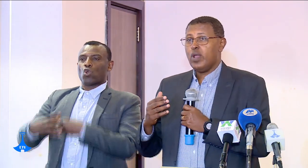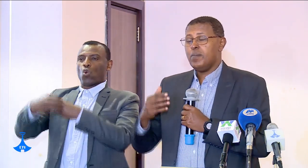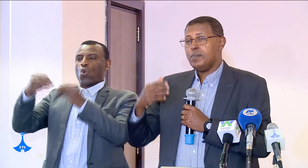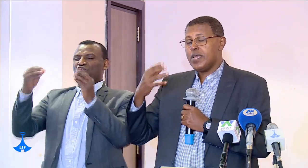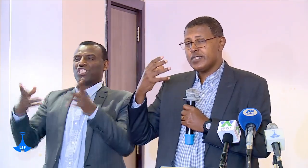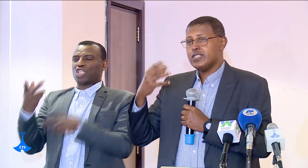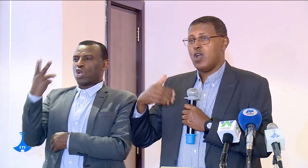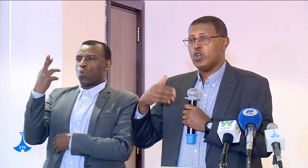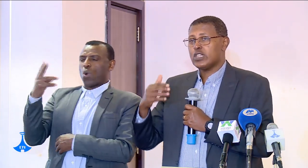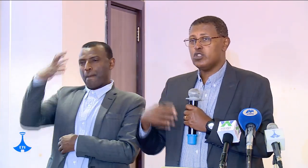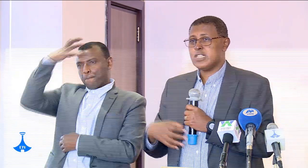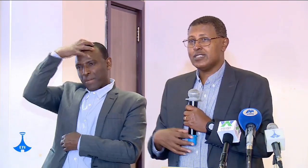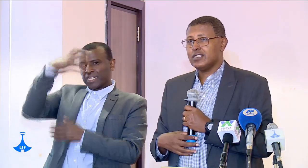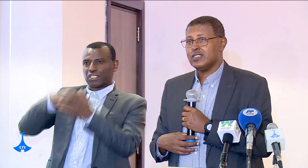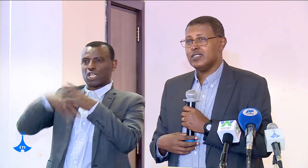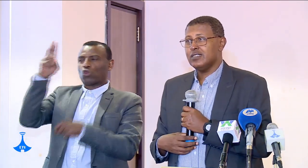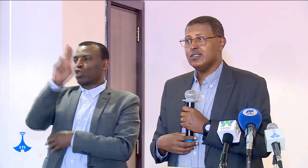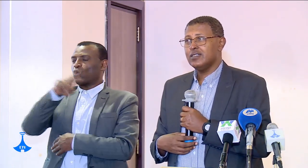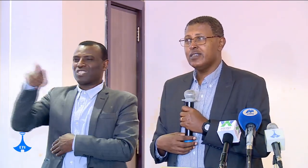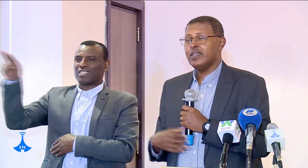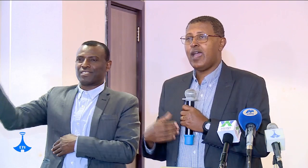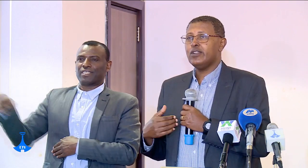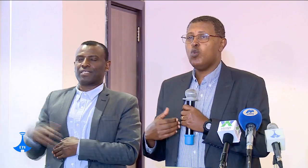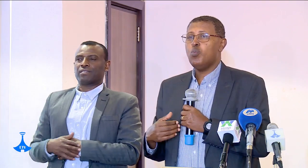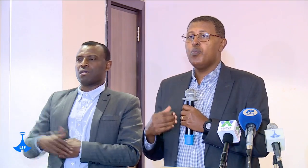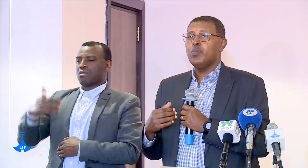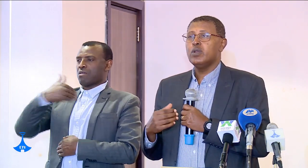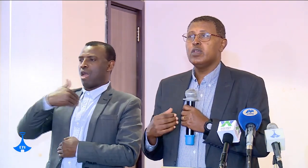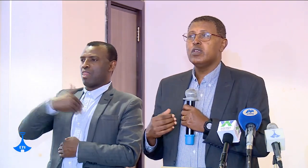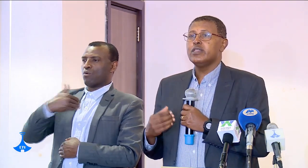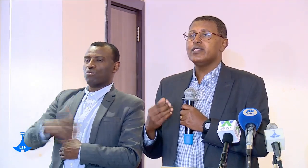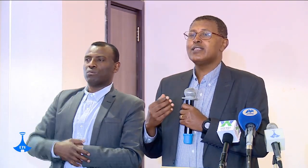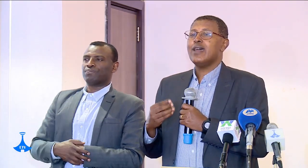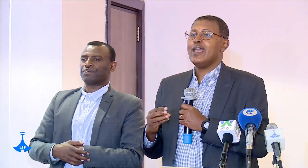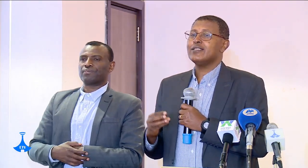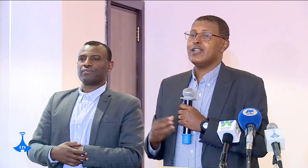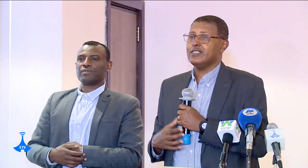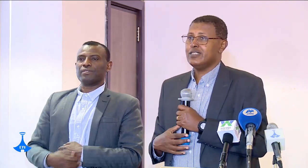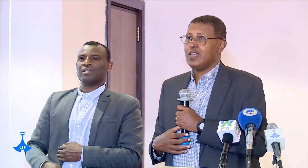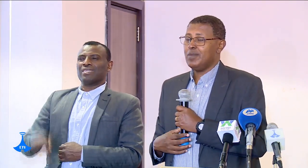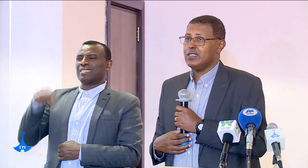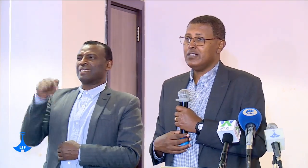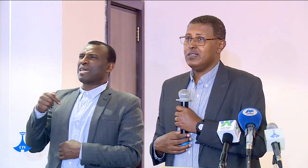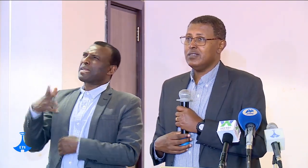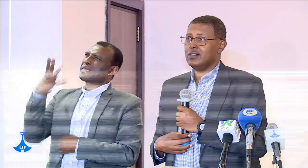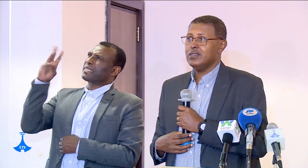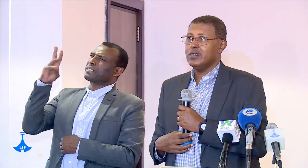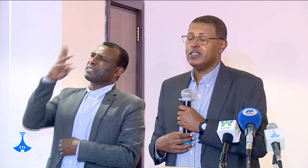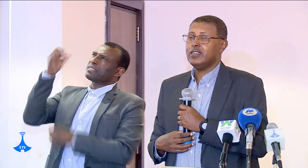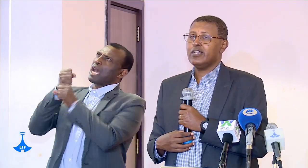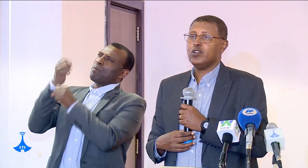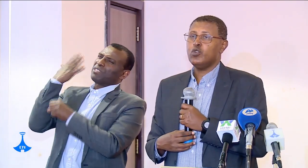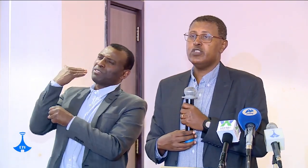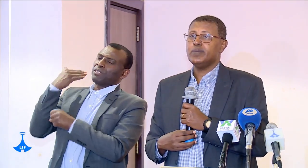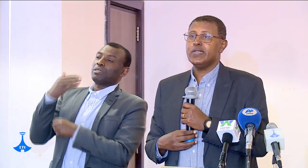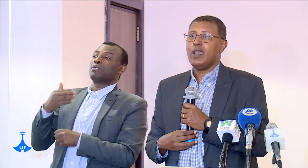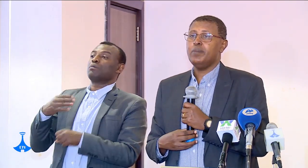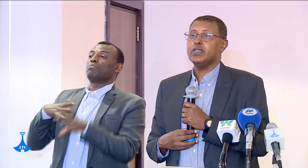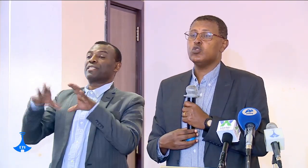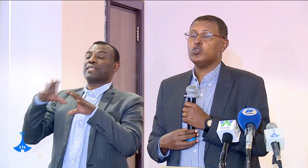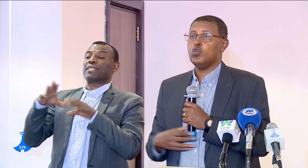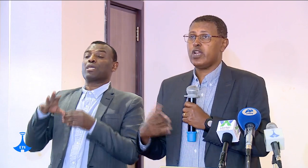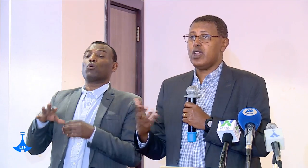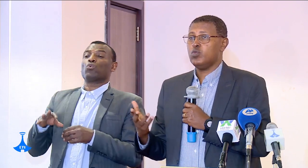ኦፊሻል ወይም መንግስት ያወጣው ስታቲስቲክስ ያለው የዛሬ 16 ዓመት የተደረገው